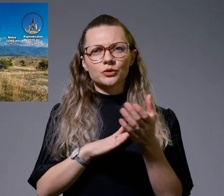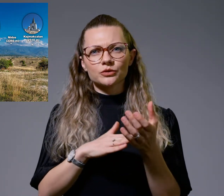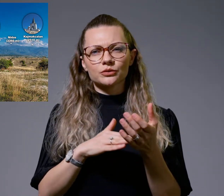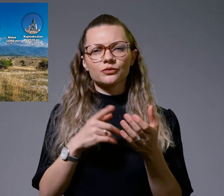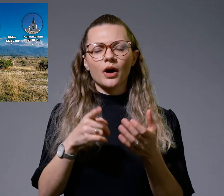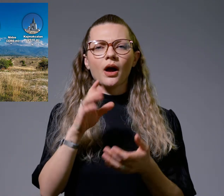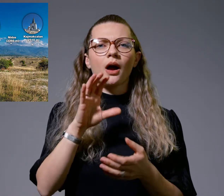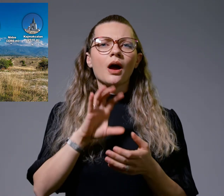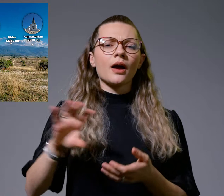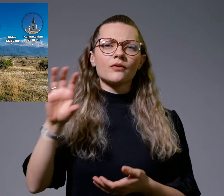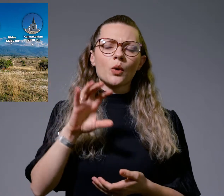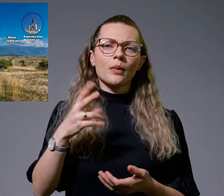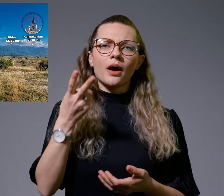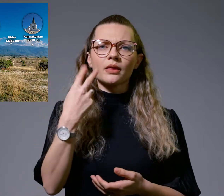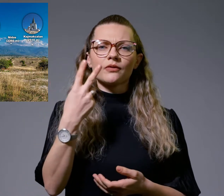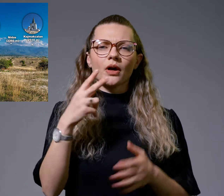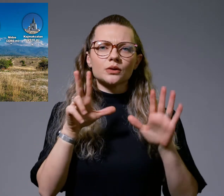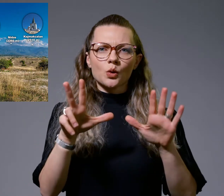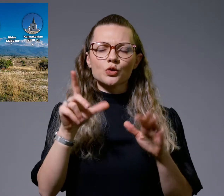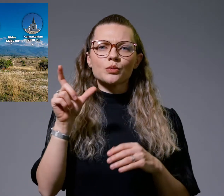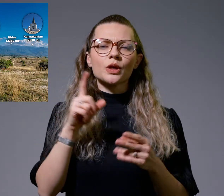Европа на 28 јули